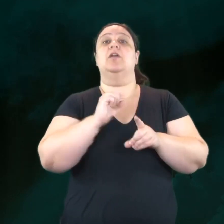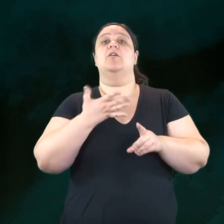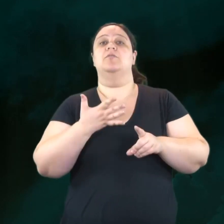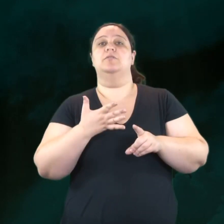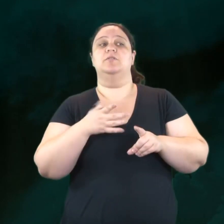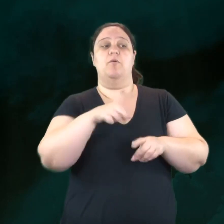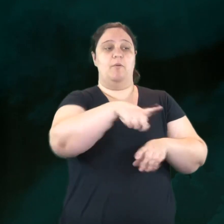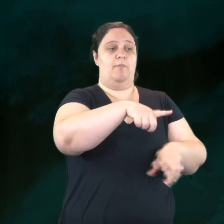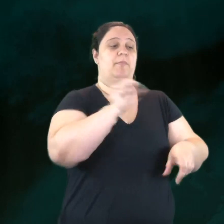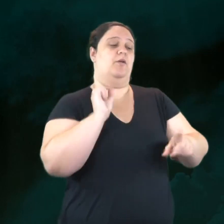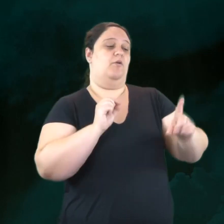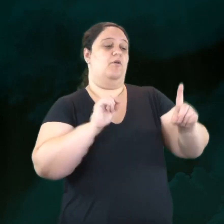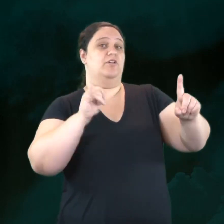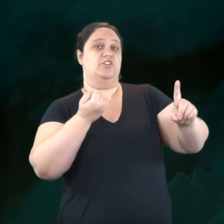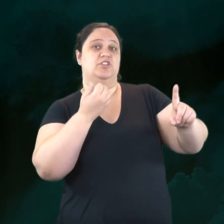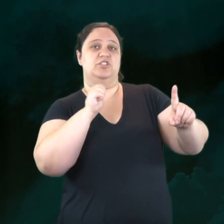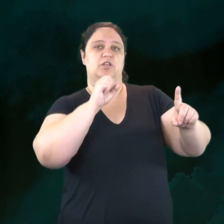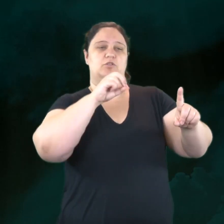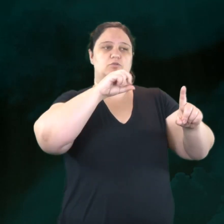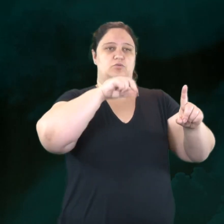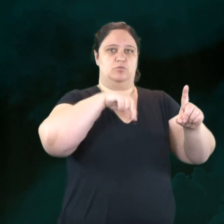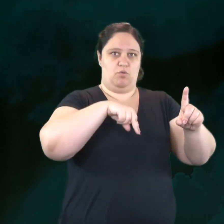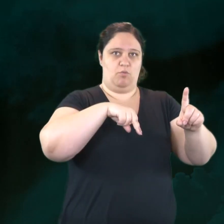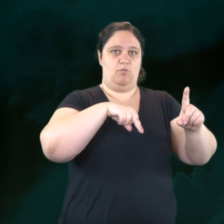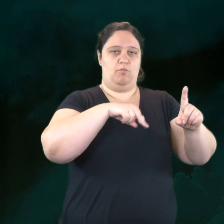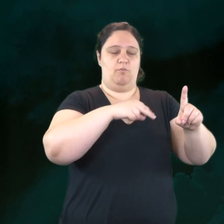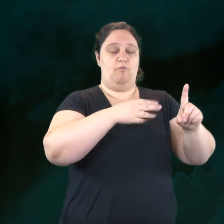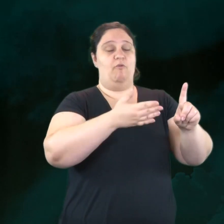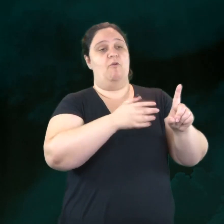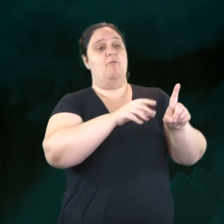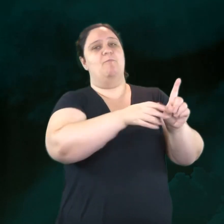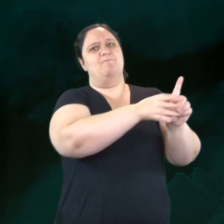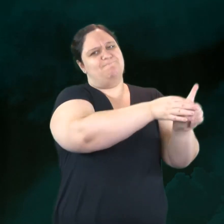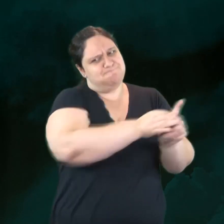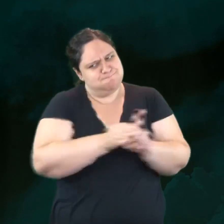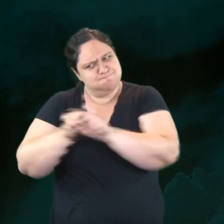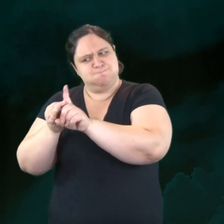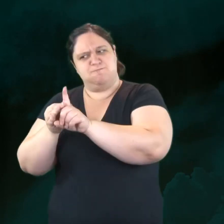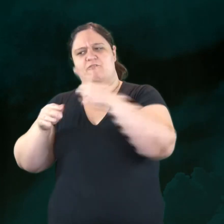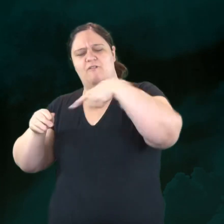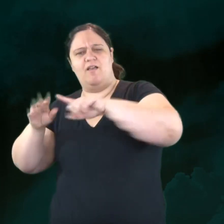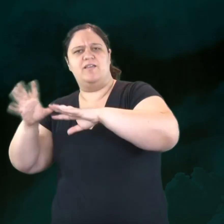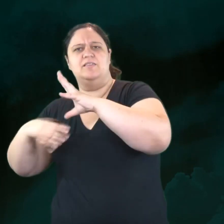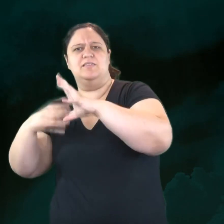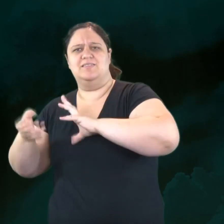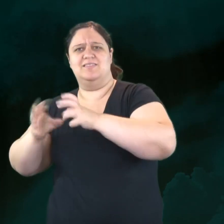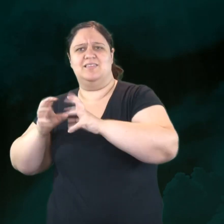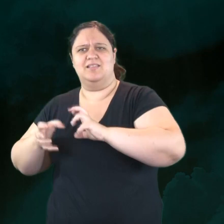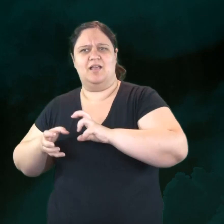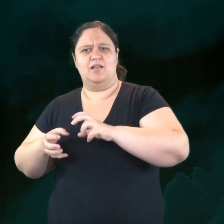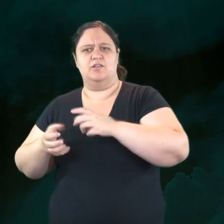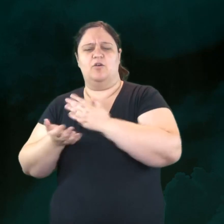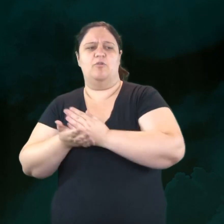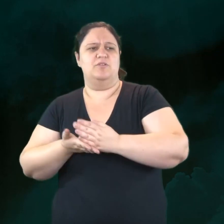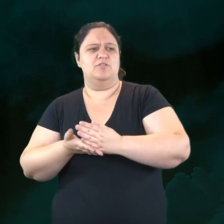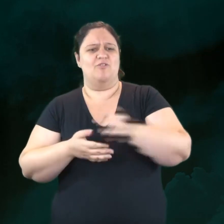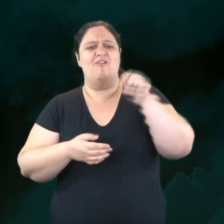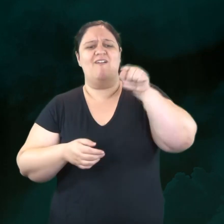e alguns irmãos perante as autoridades, clamando: estes que têm transtornado o mundo